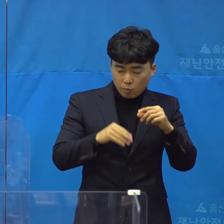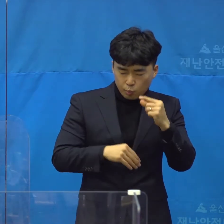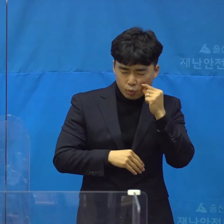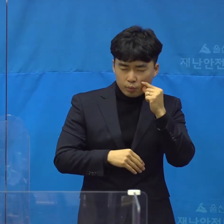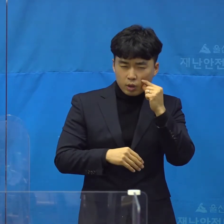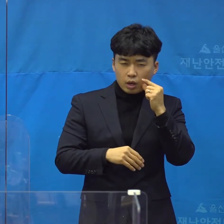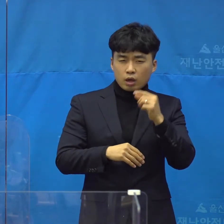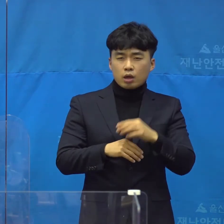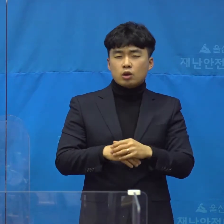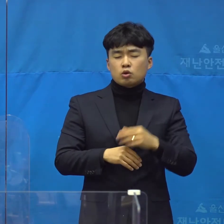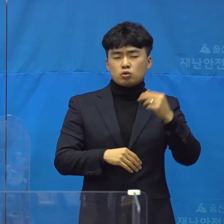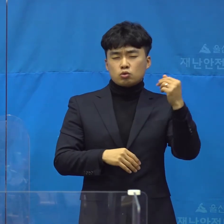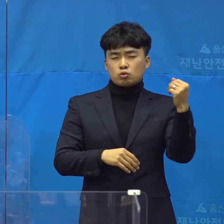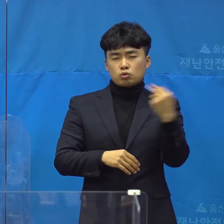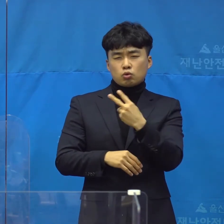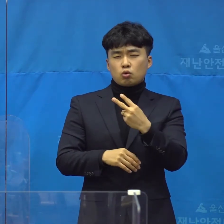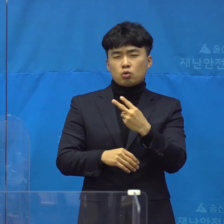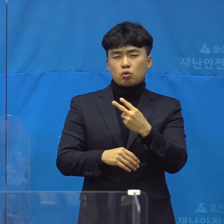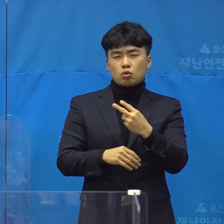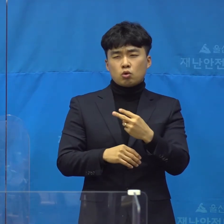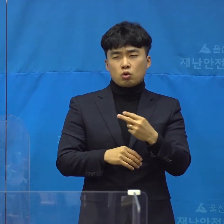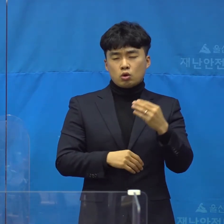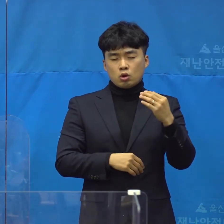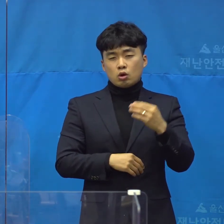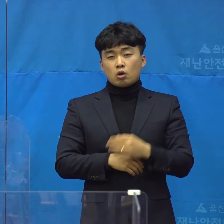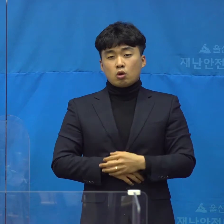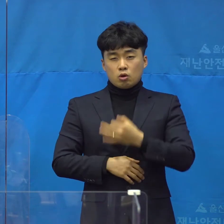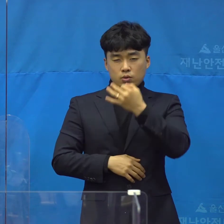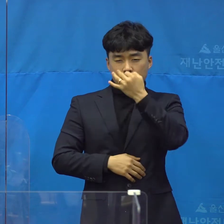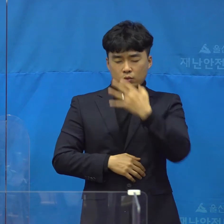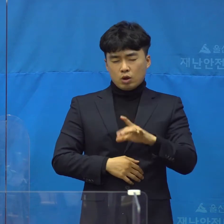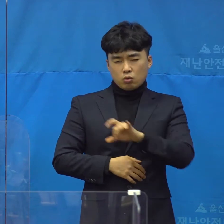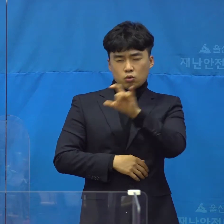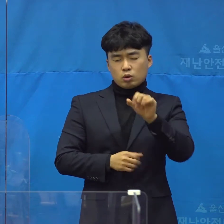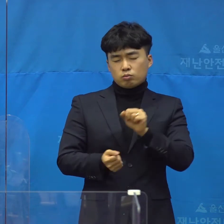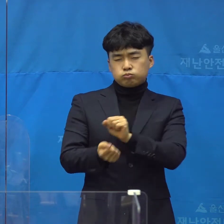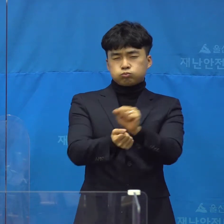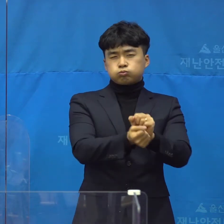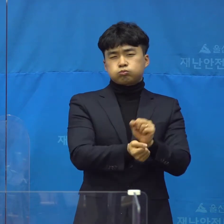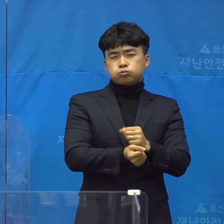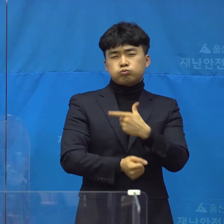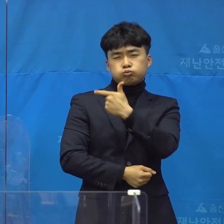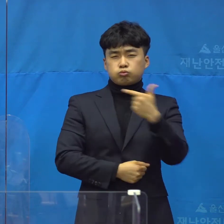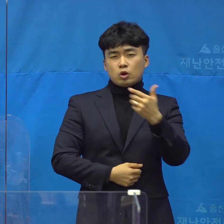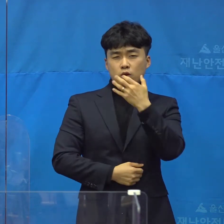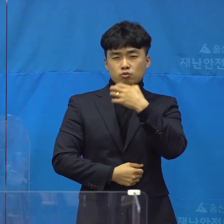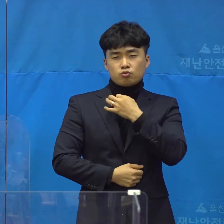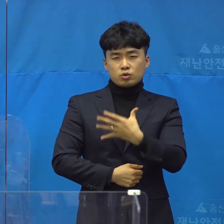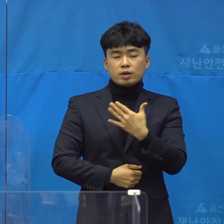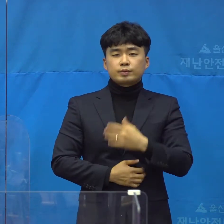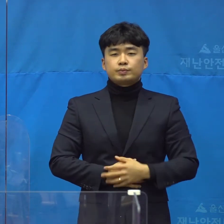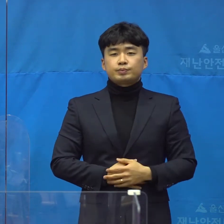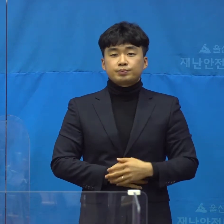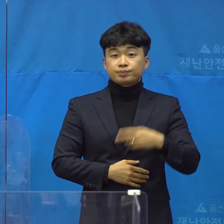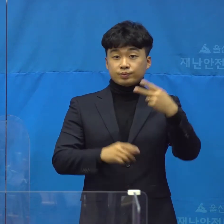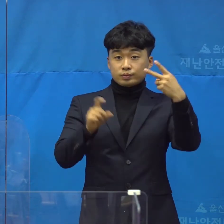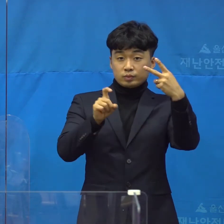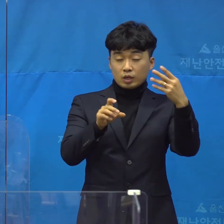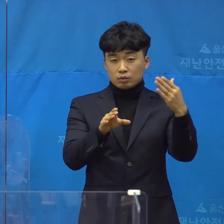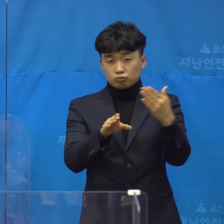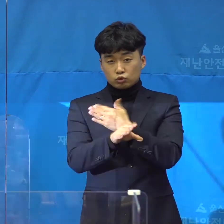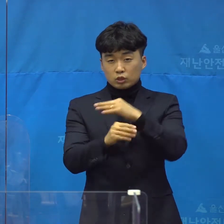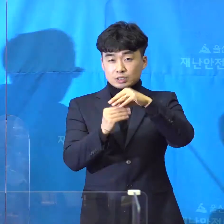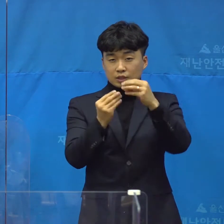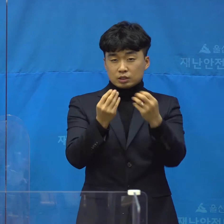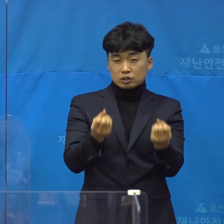우리의 방역 시기는 다시 돌아가고 엄청난 비용과 고통을 다시 감내해야 됩니다. 6월 11일부터 시작되는 설